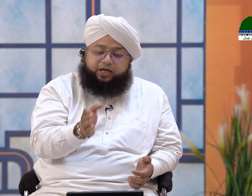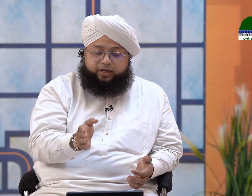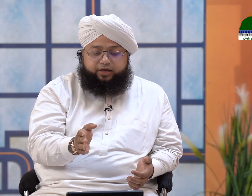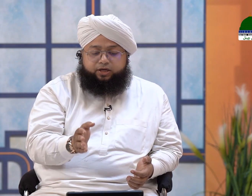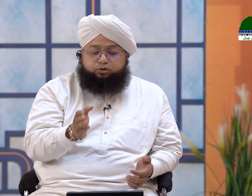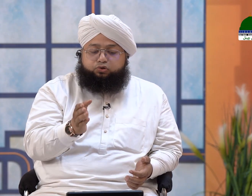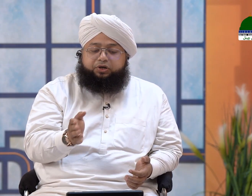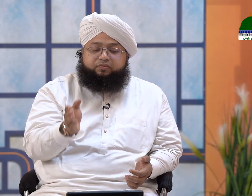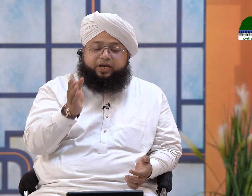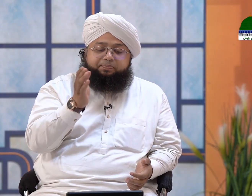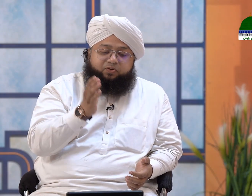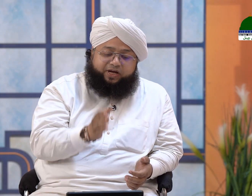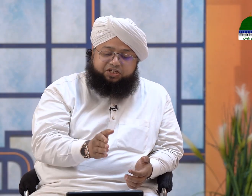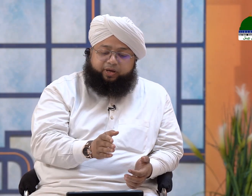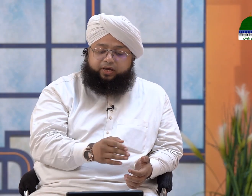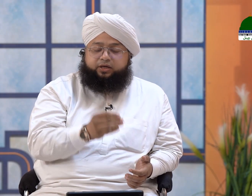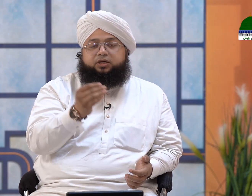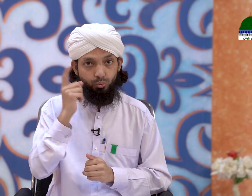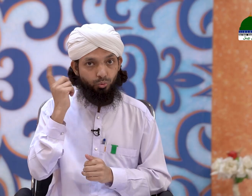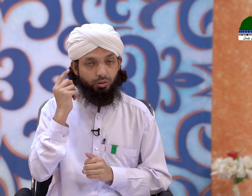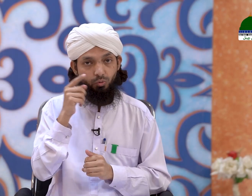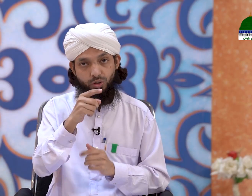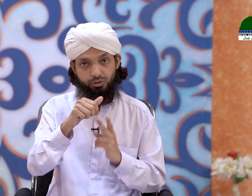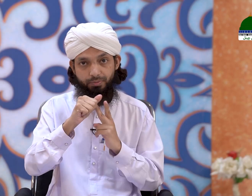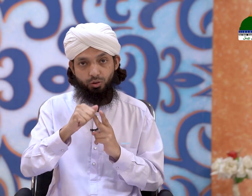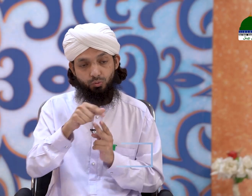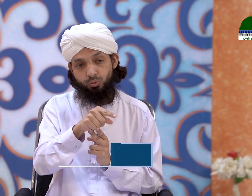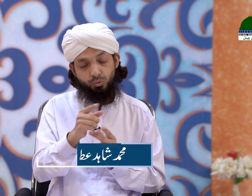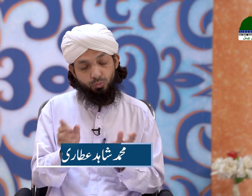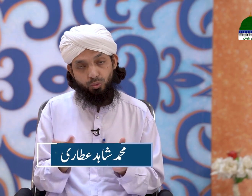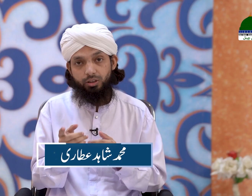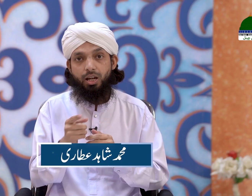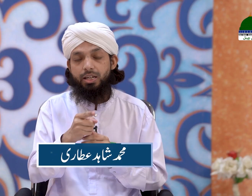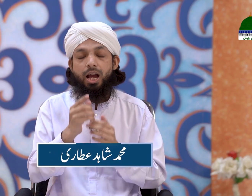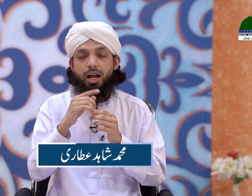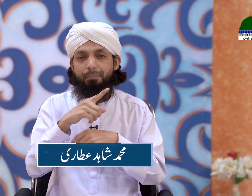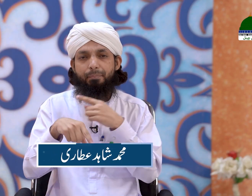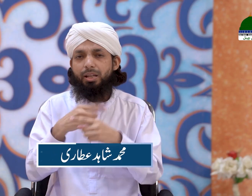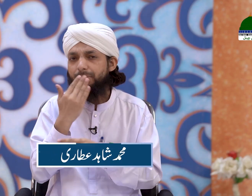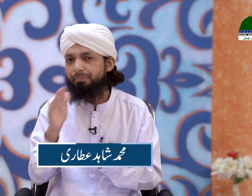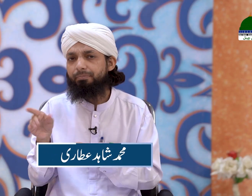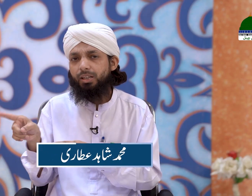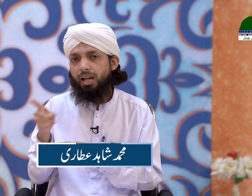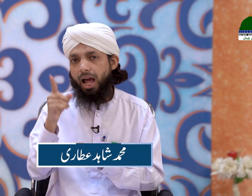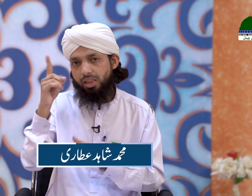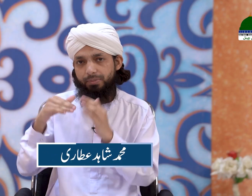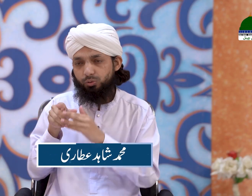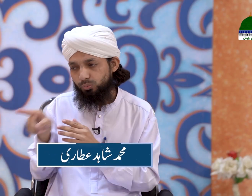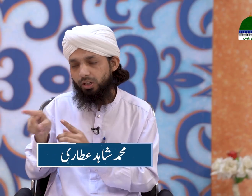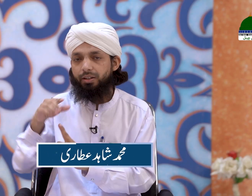کہے۔ سننے والے پر واجب ہے کہ وہ فوراً یرحمک اللہ، یعنی اللہ عز و جل تجھ پر رحم کرے،